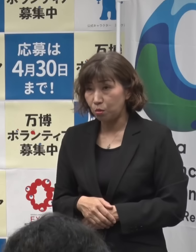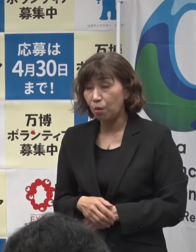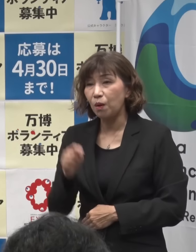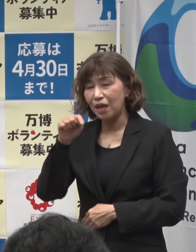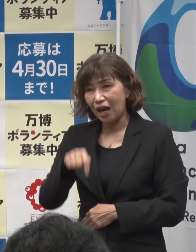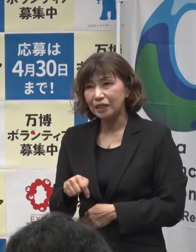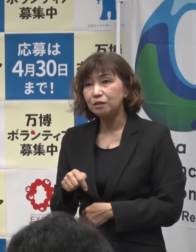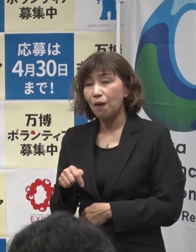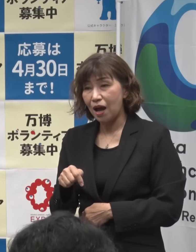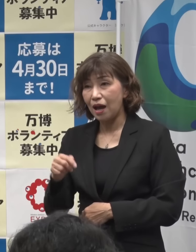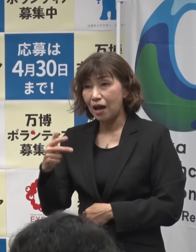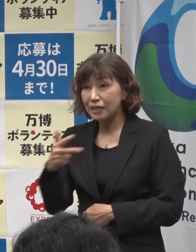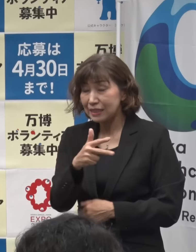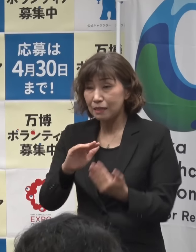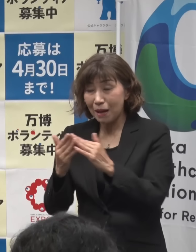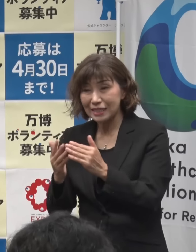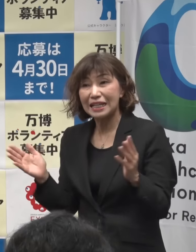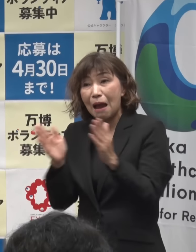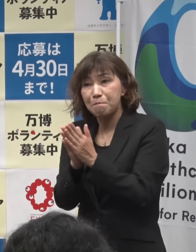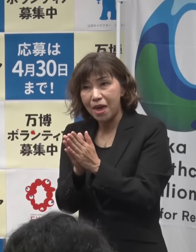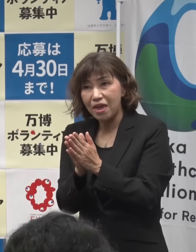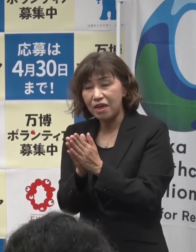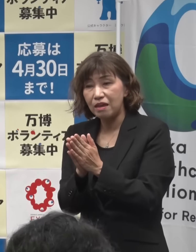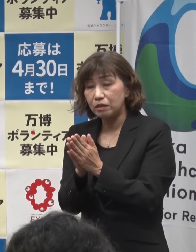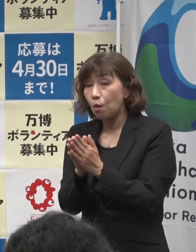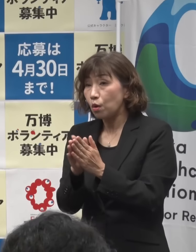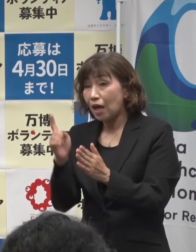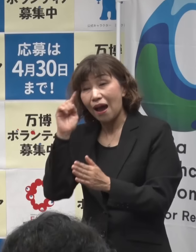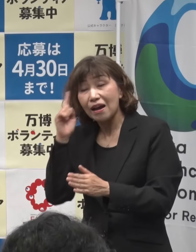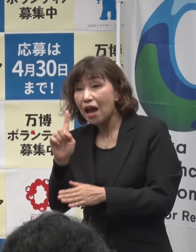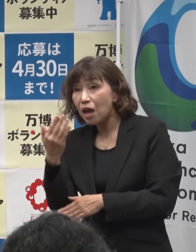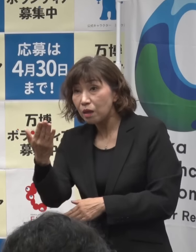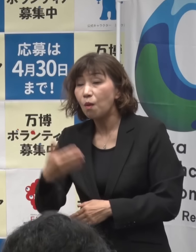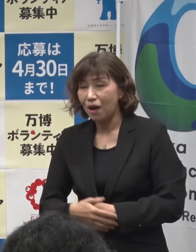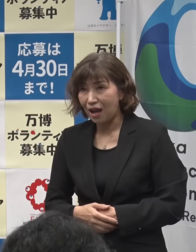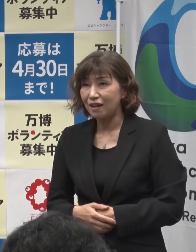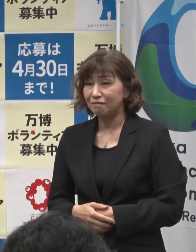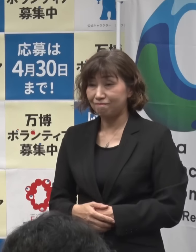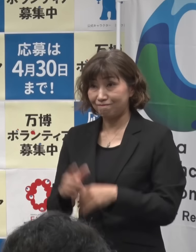その合併ということについてはあの知事のお考えはいかがですか。 あのまず